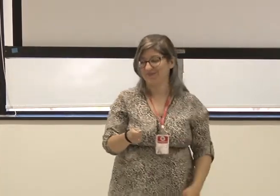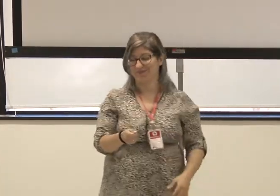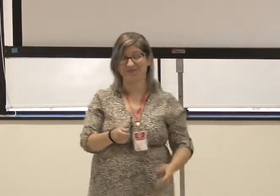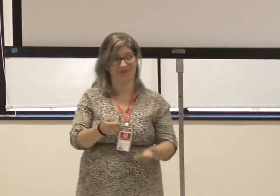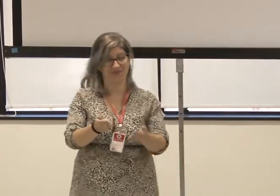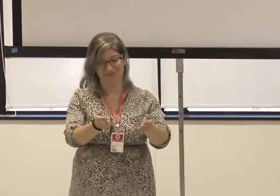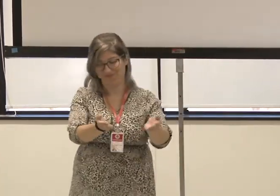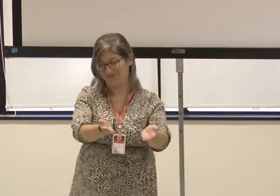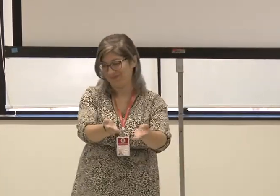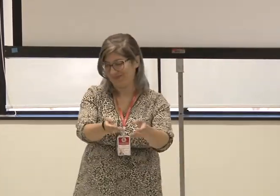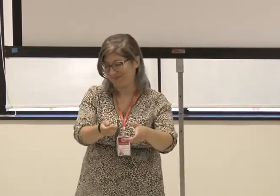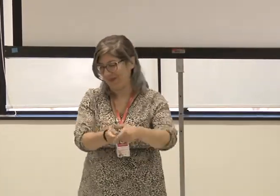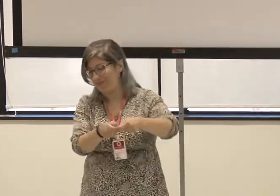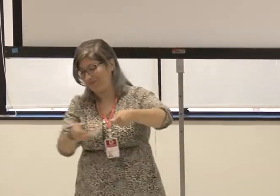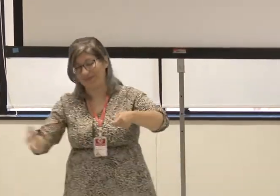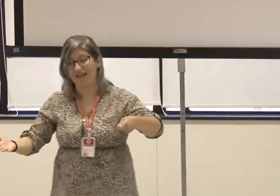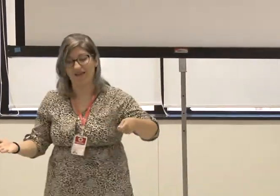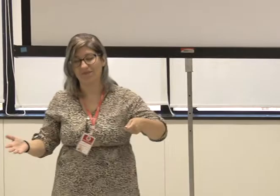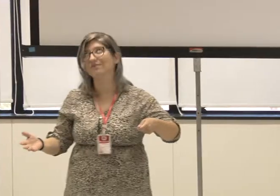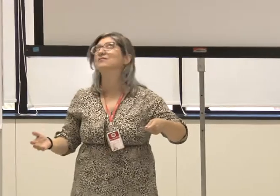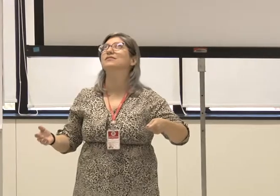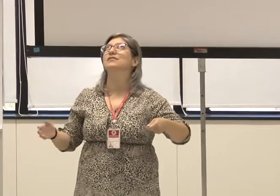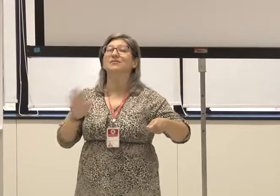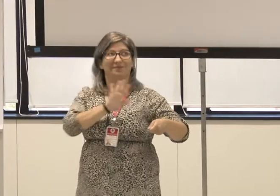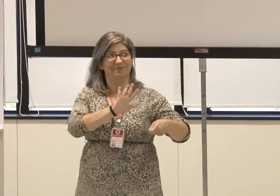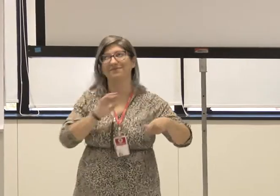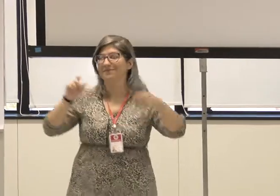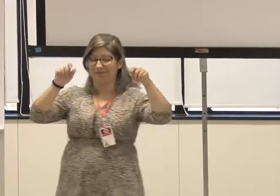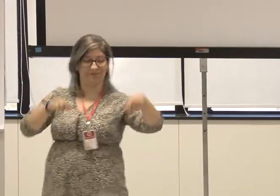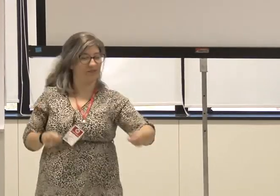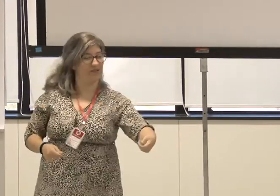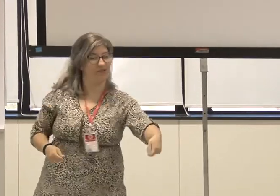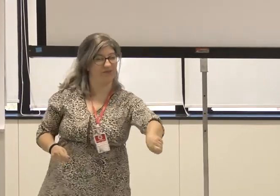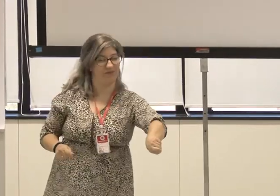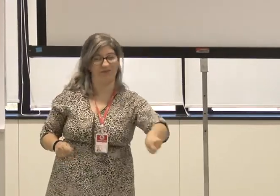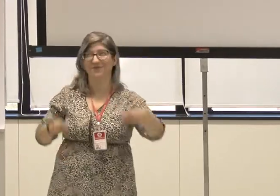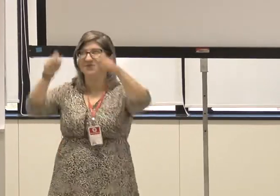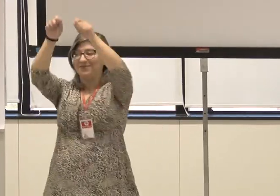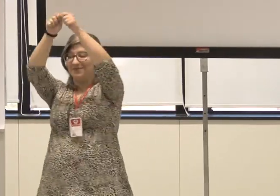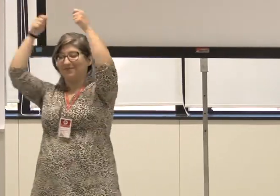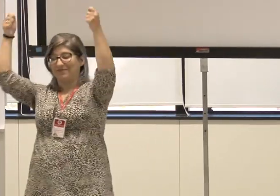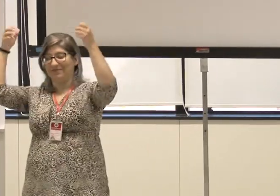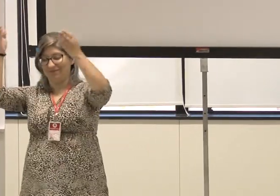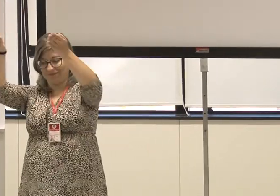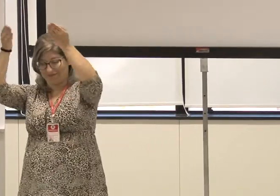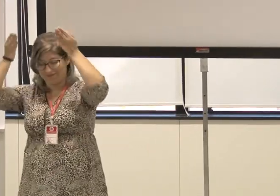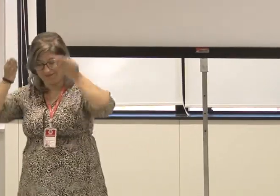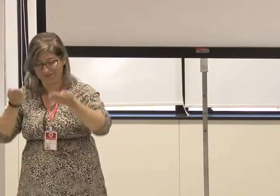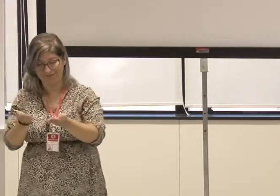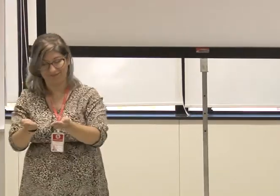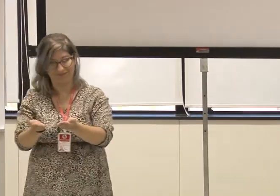banana. A massa. É bom porque tem que fazer. Faz crepe de banana com